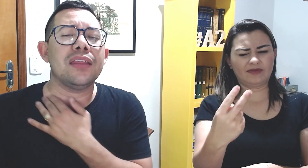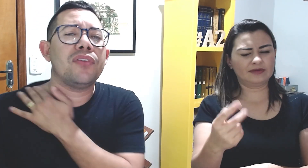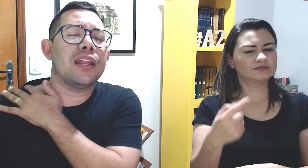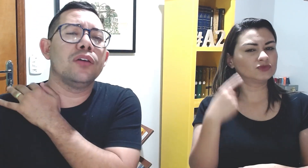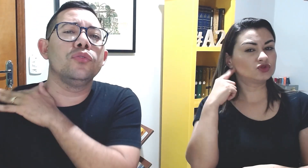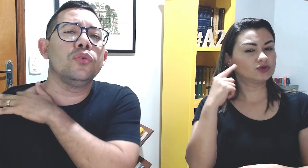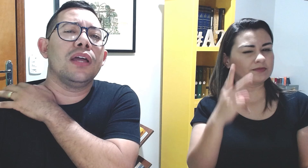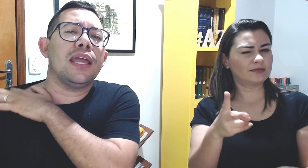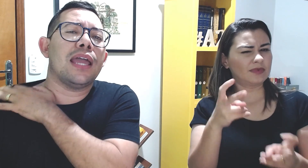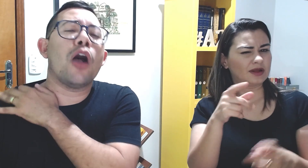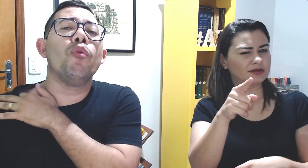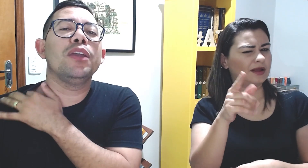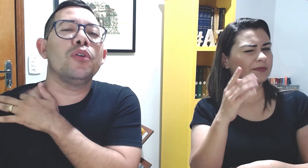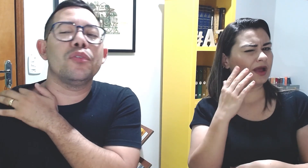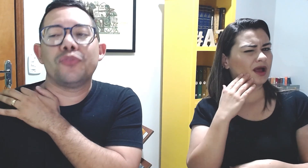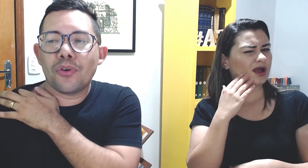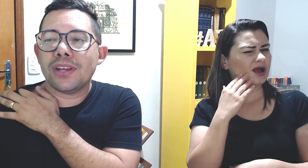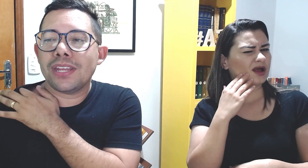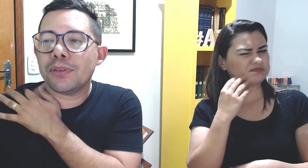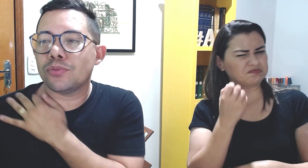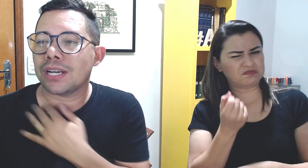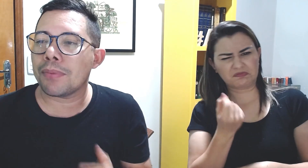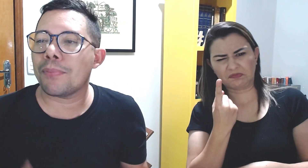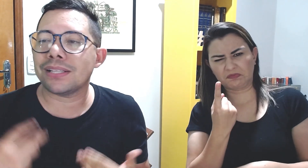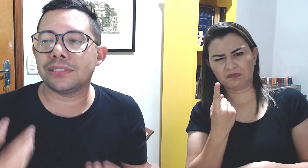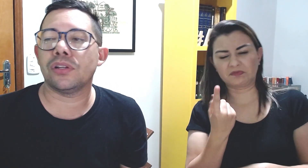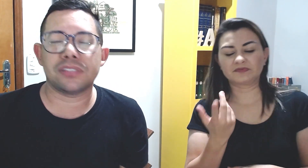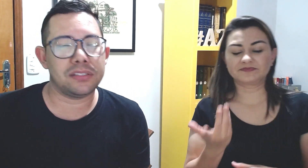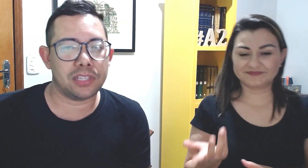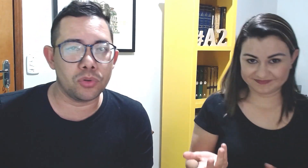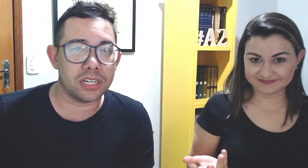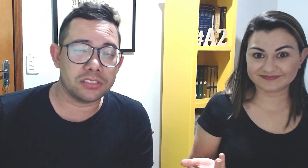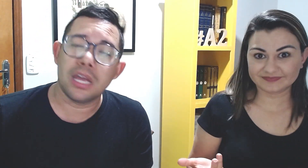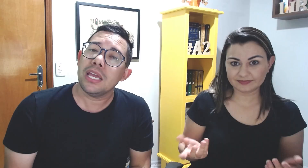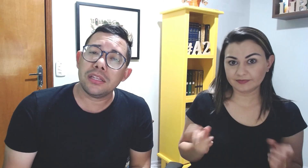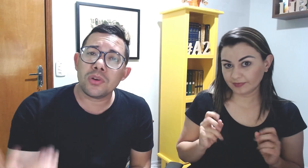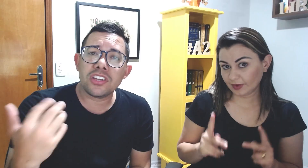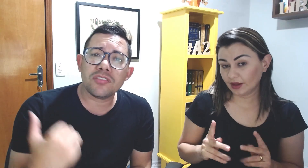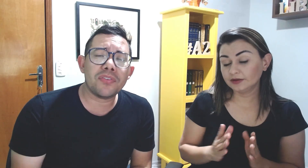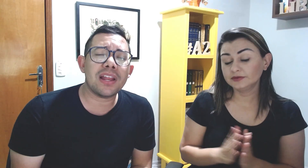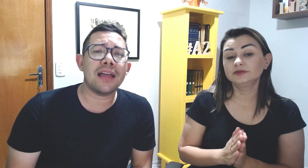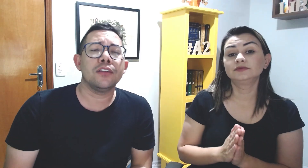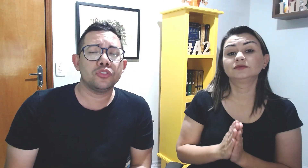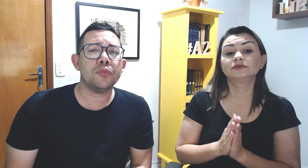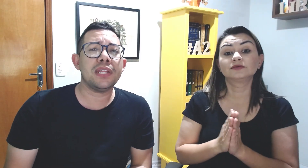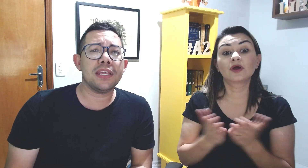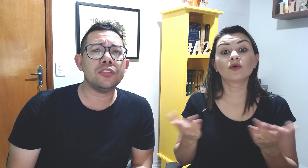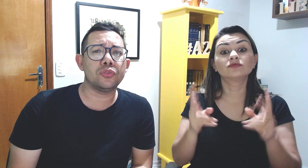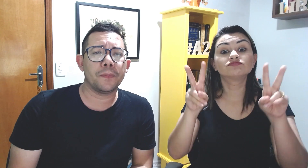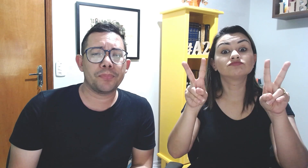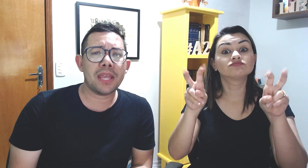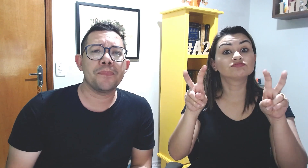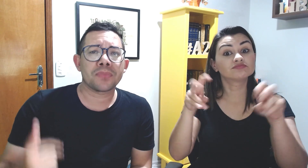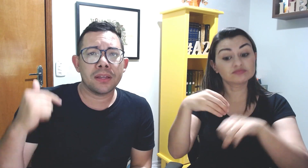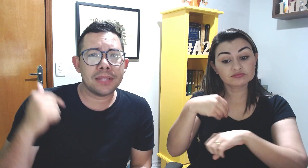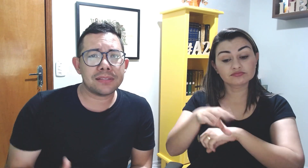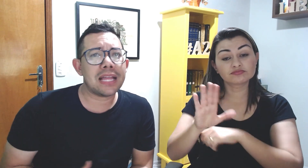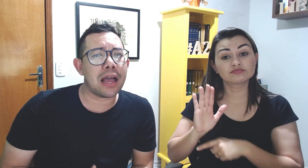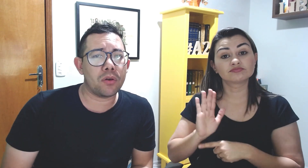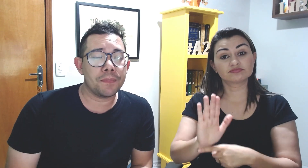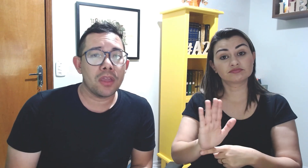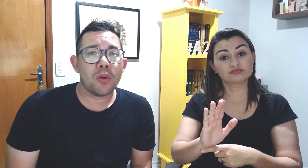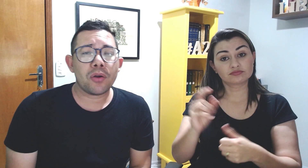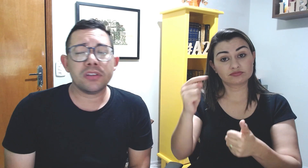está ali falando ao microfone, e a pessoa acaba passando essa insegurança. Então a gente vai falar sobre isso, né,